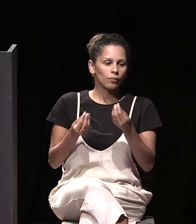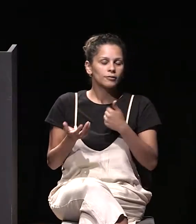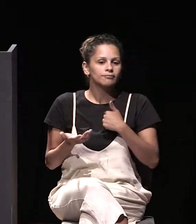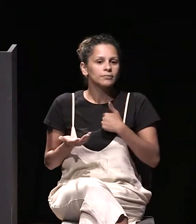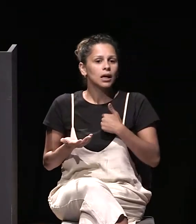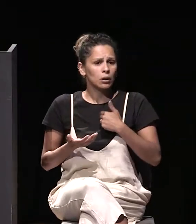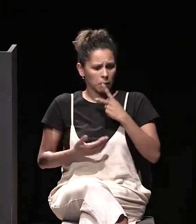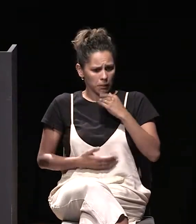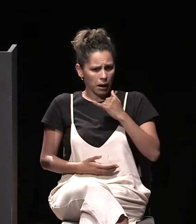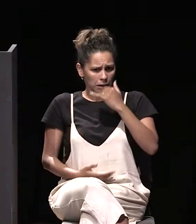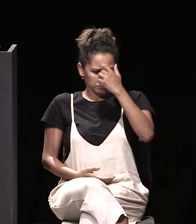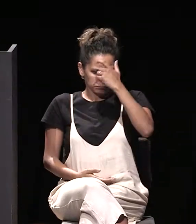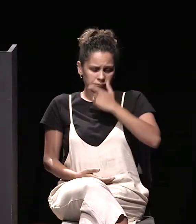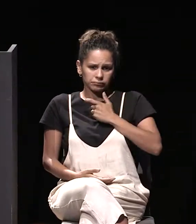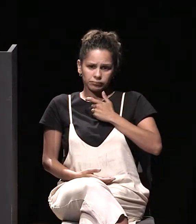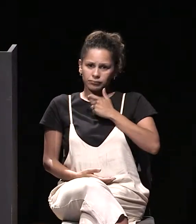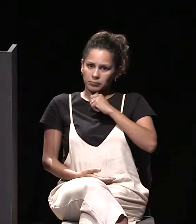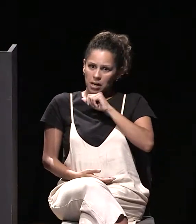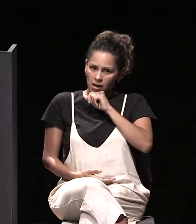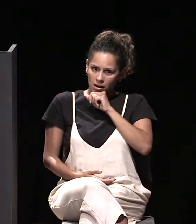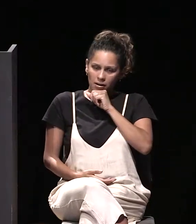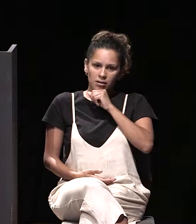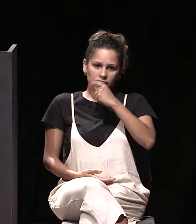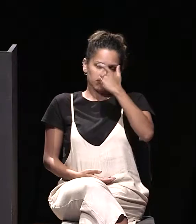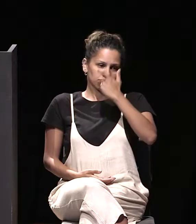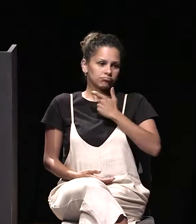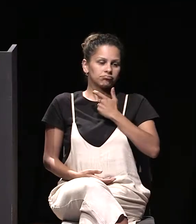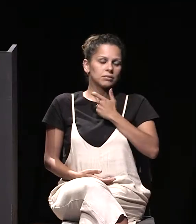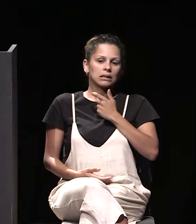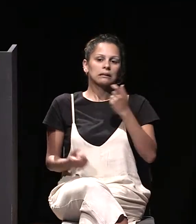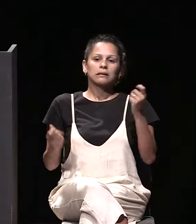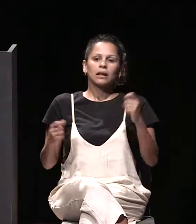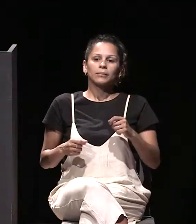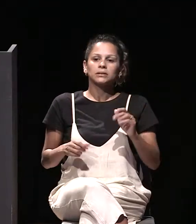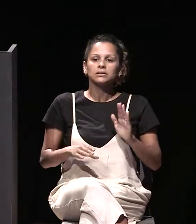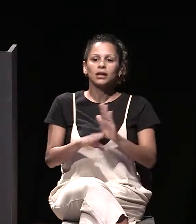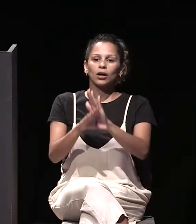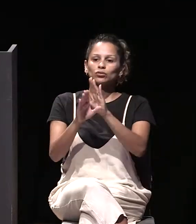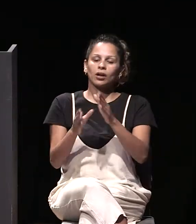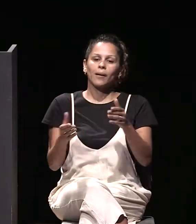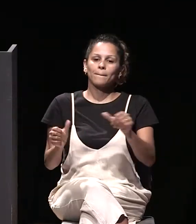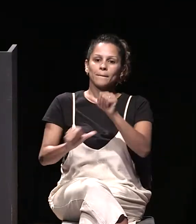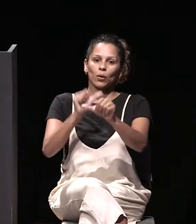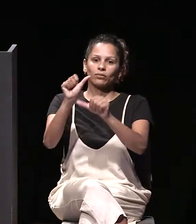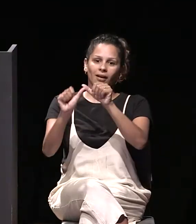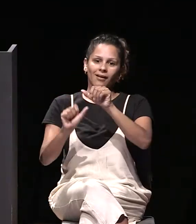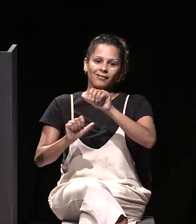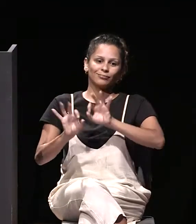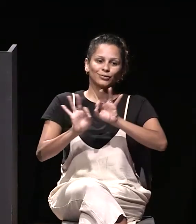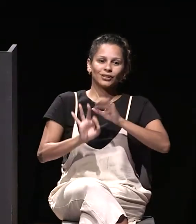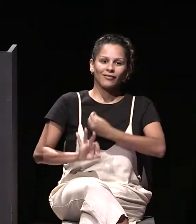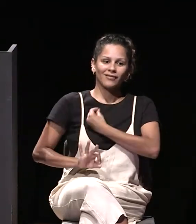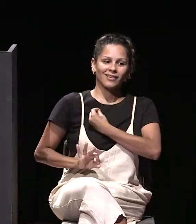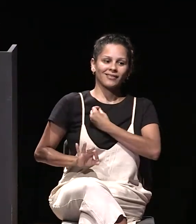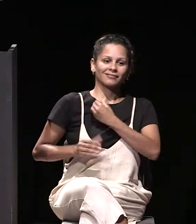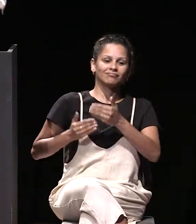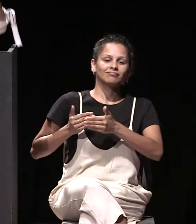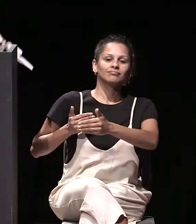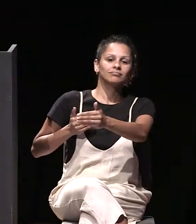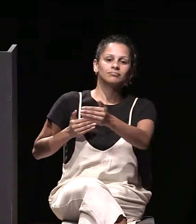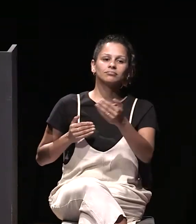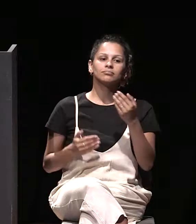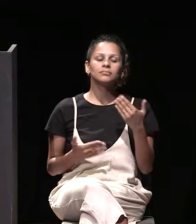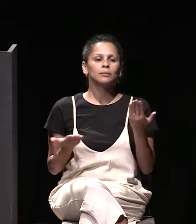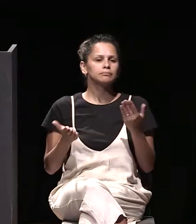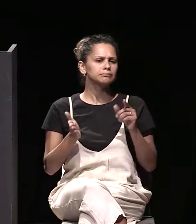ou não esse adolescente a mudar seus projetos de vida. Então, quando a gente diz o que pensa, se a gente perguntasse aqui